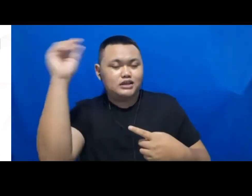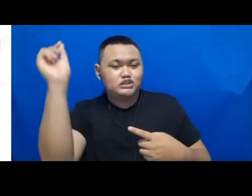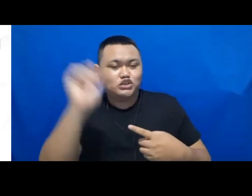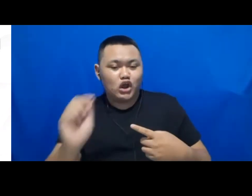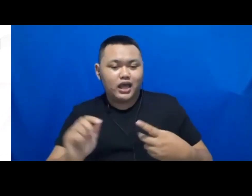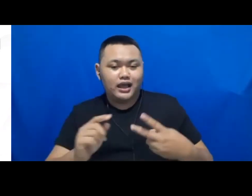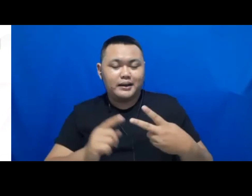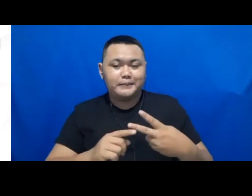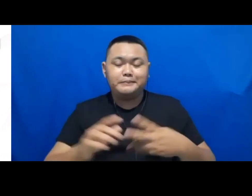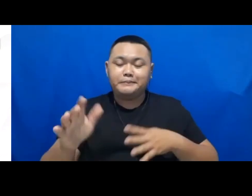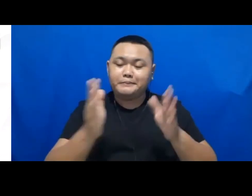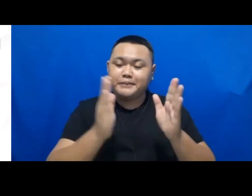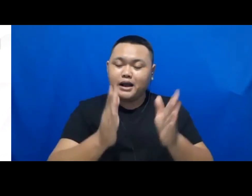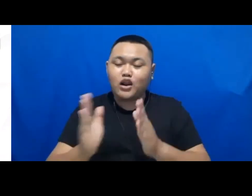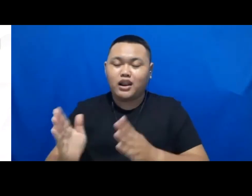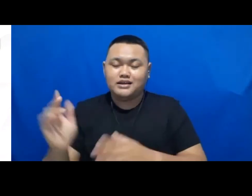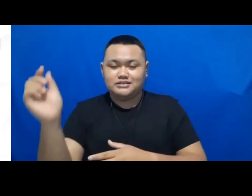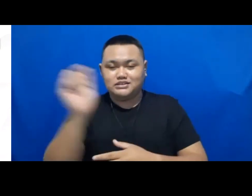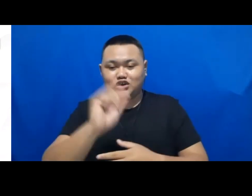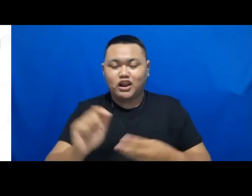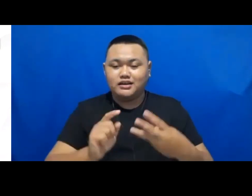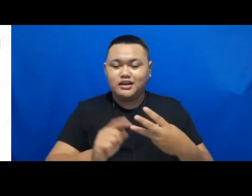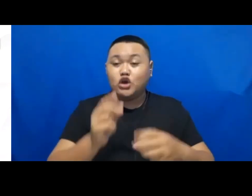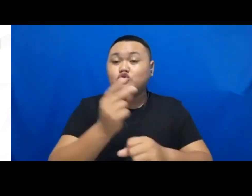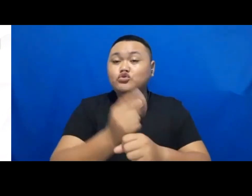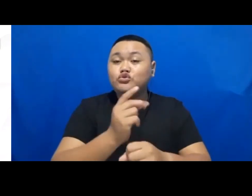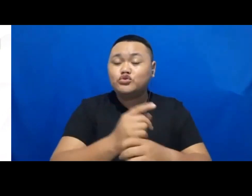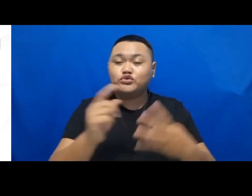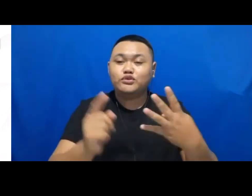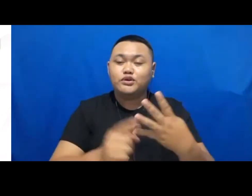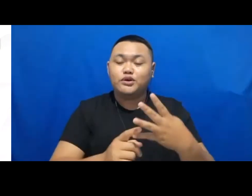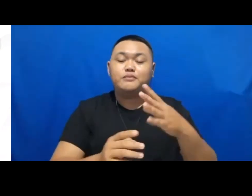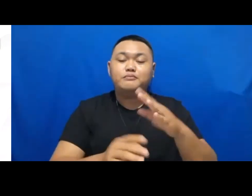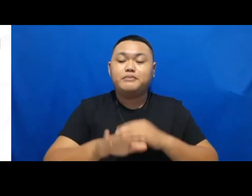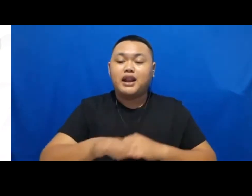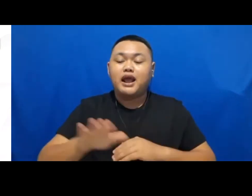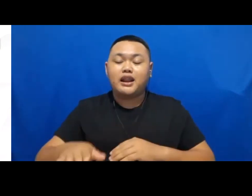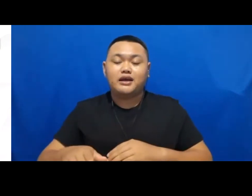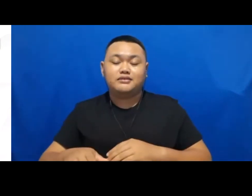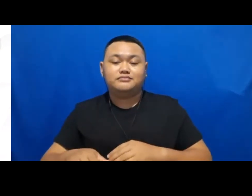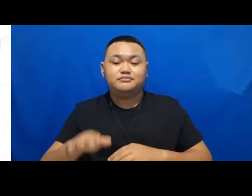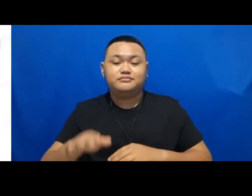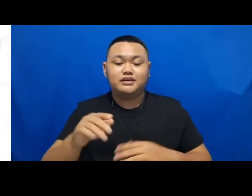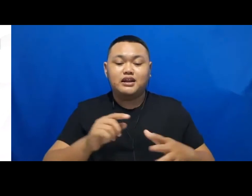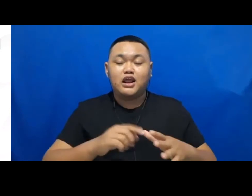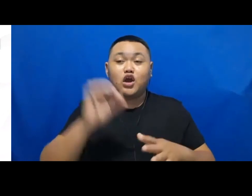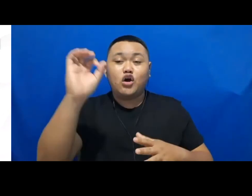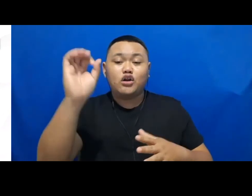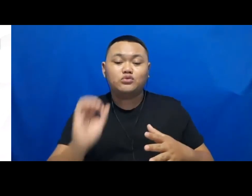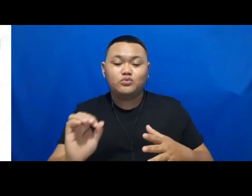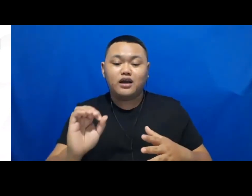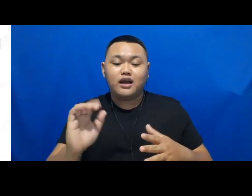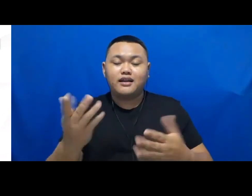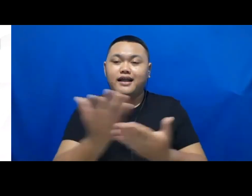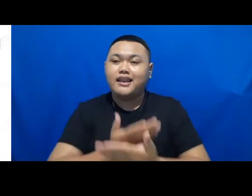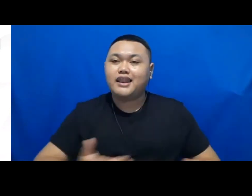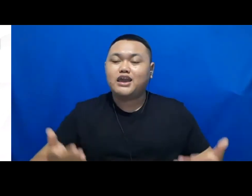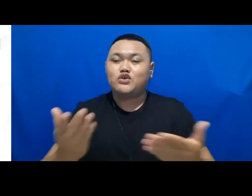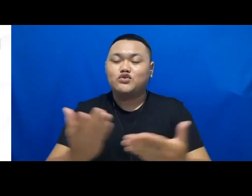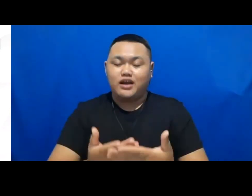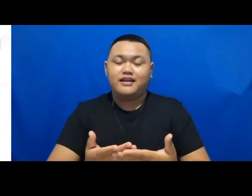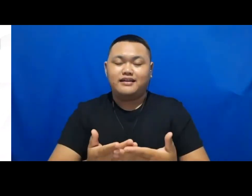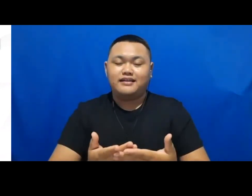mengintervensi melalui fasilitas. Tadi saya sampaikan ini yang Regina sampaikan bagaimana musola. Jadi sekarang SMP 2 sedang